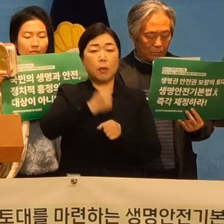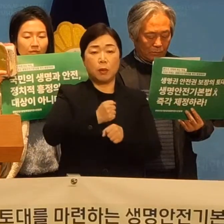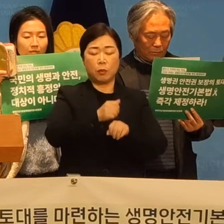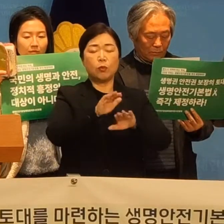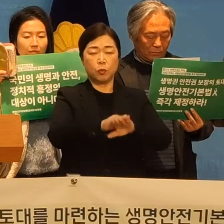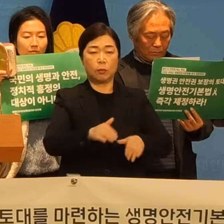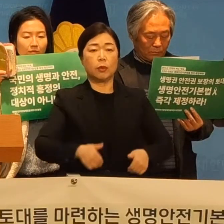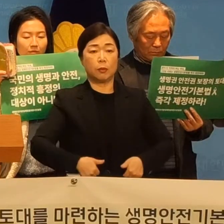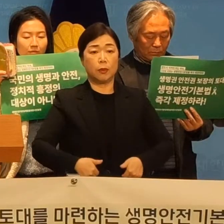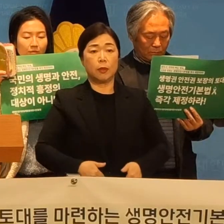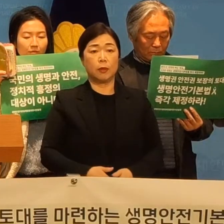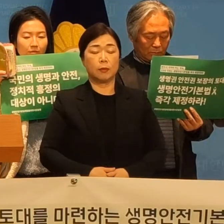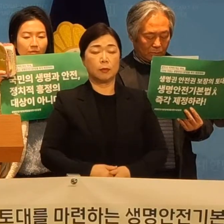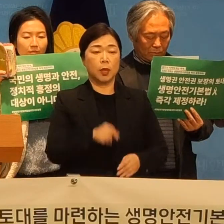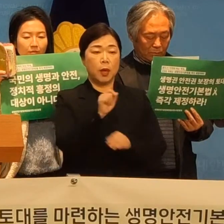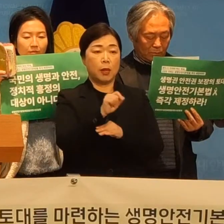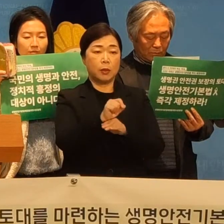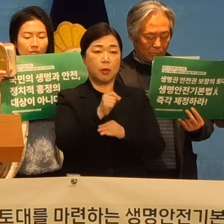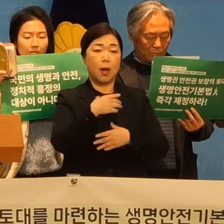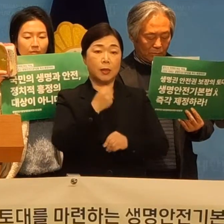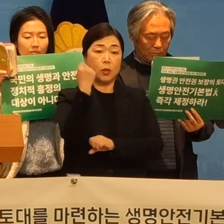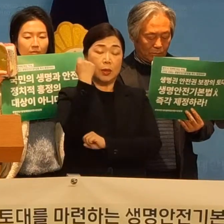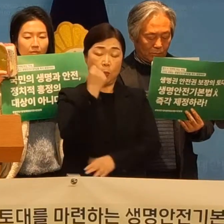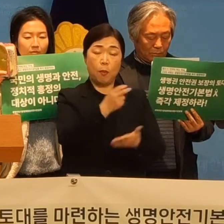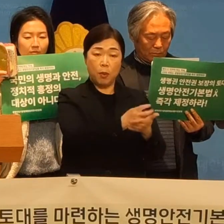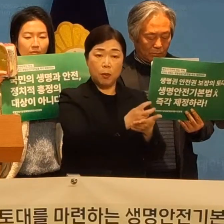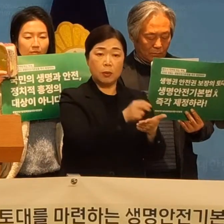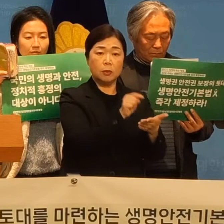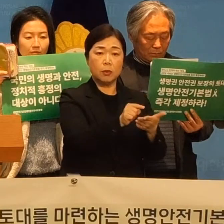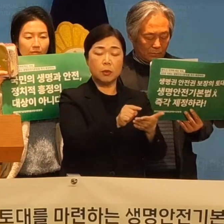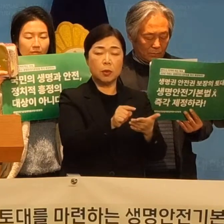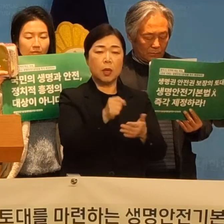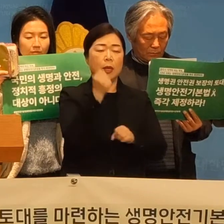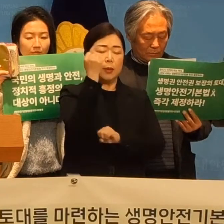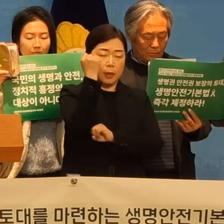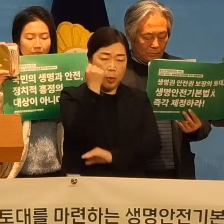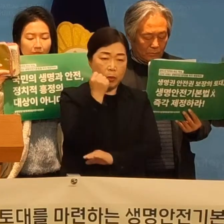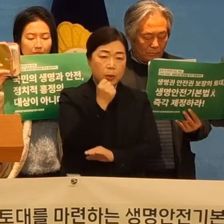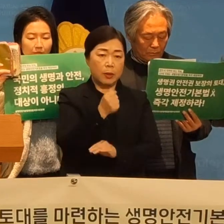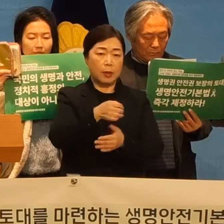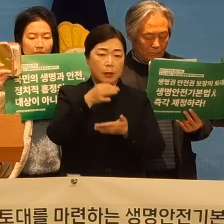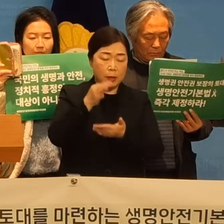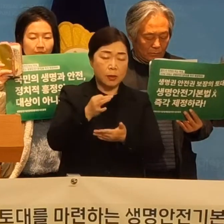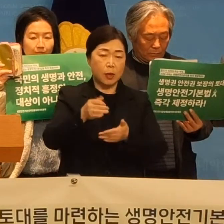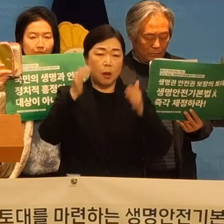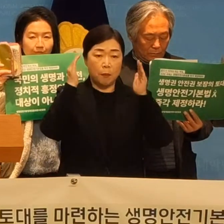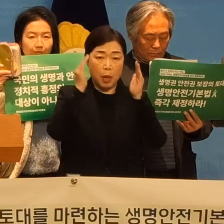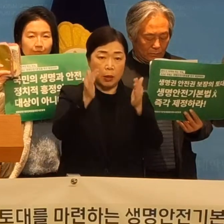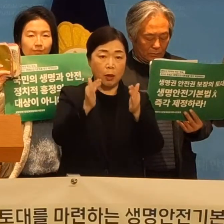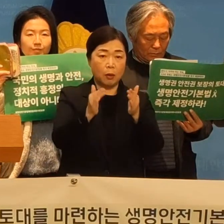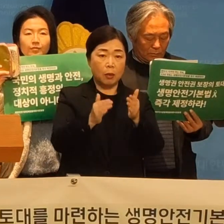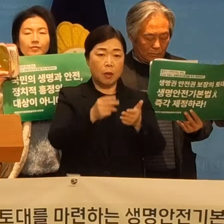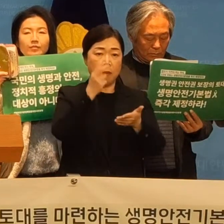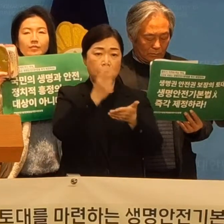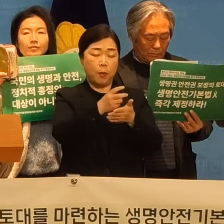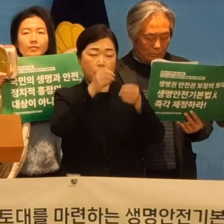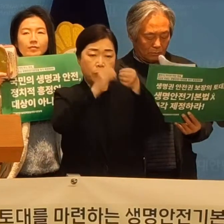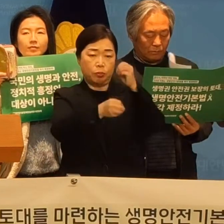합니다. 생명안전기본법은 기본적인 가치와 방향을 천명하는